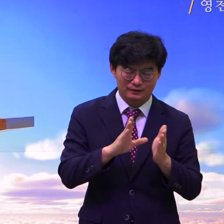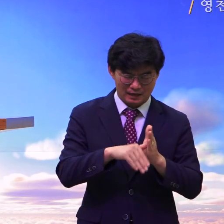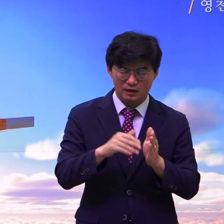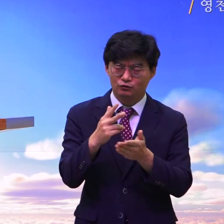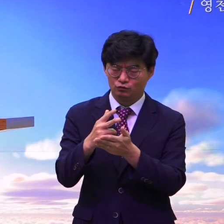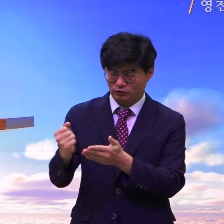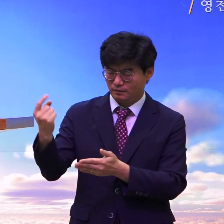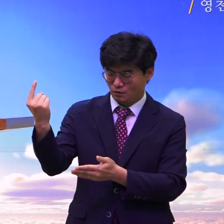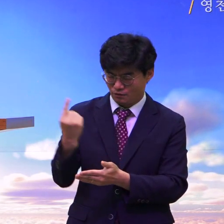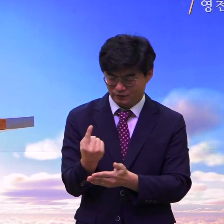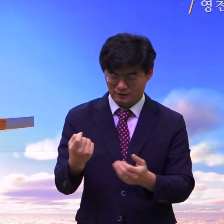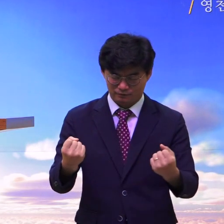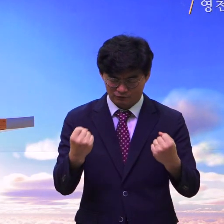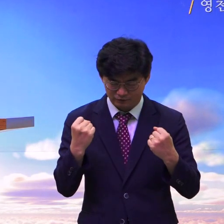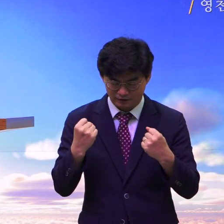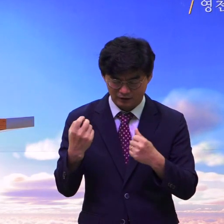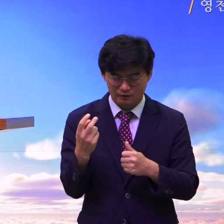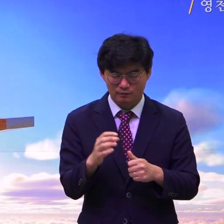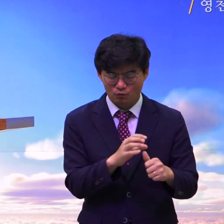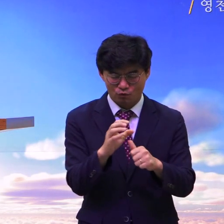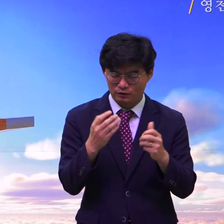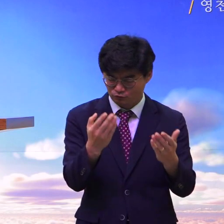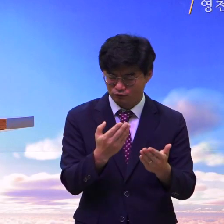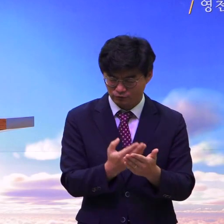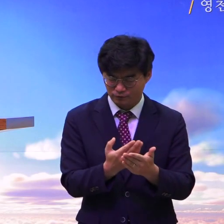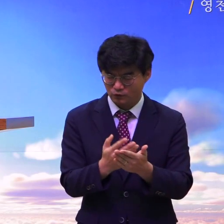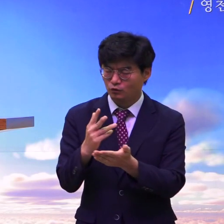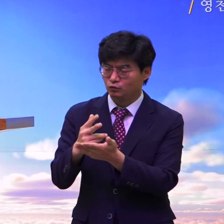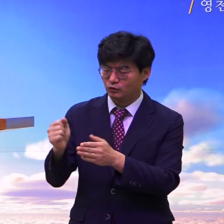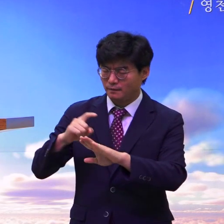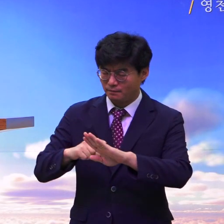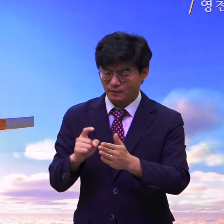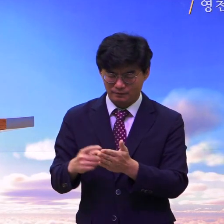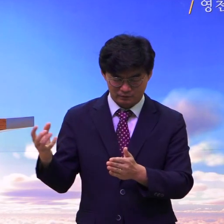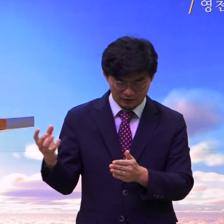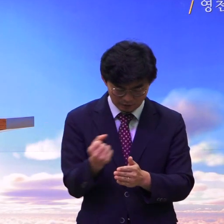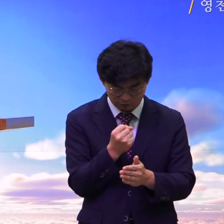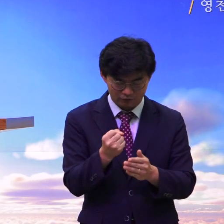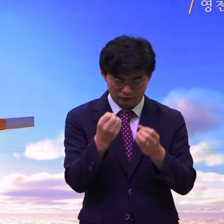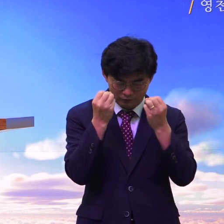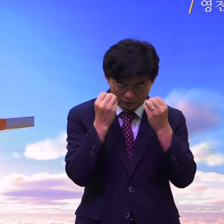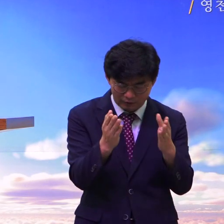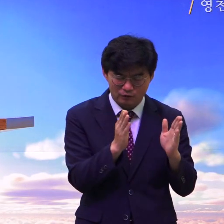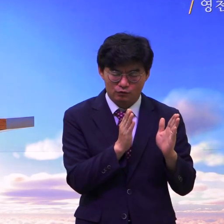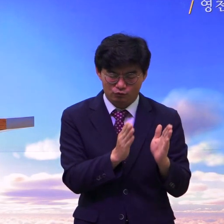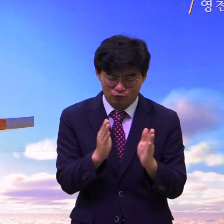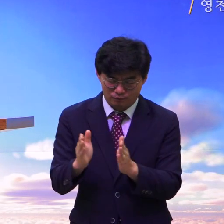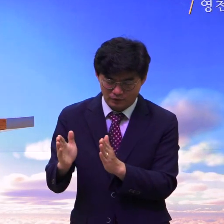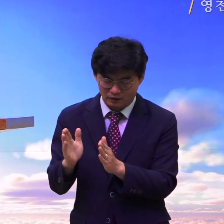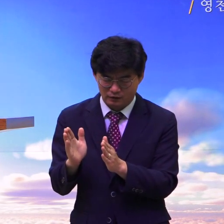강건하게 하시며 주님의 마음으로 새로운 시대를 준비하며 정말